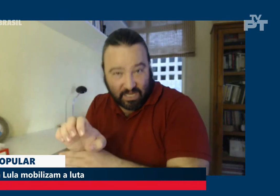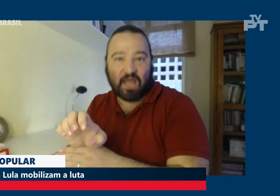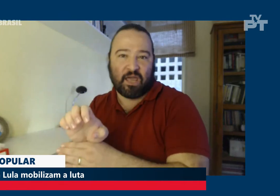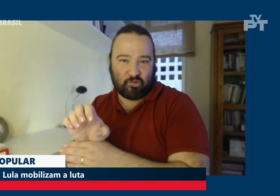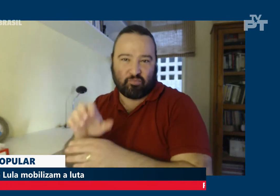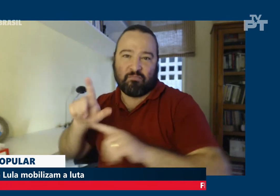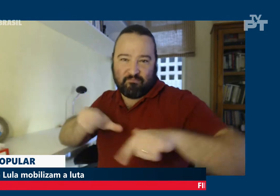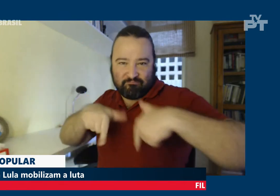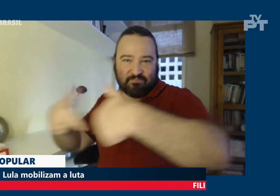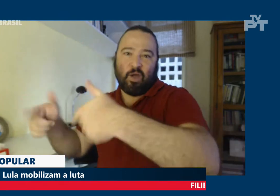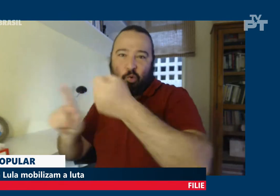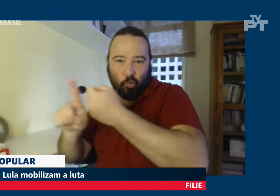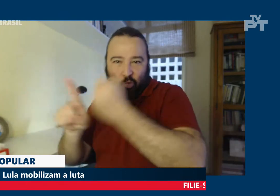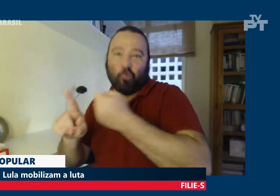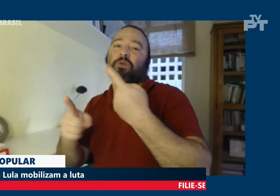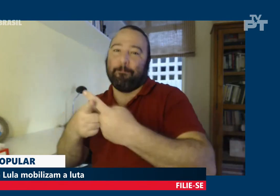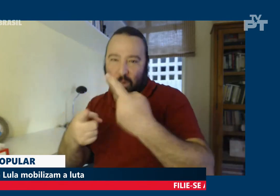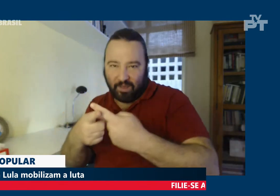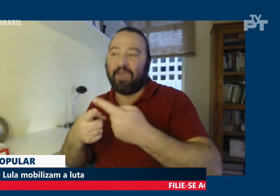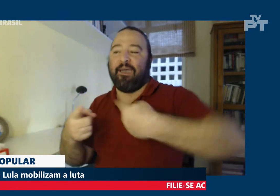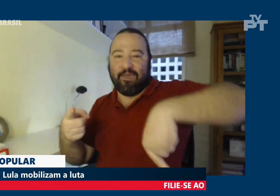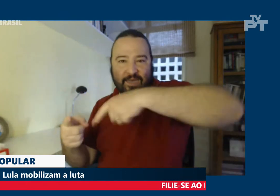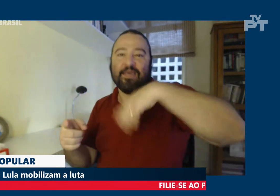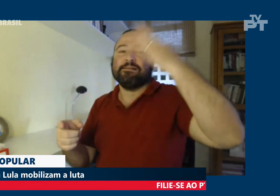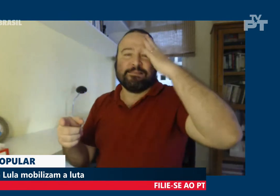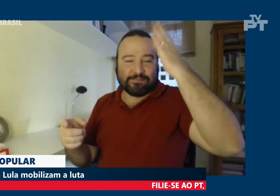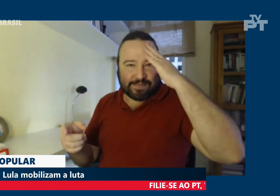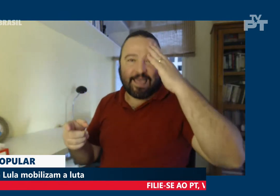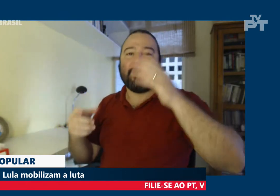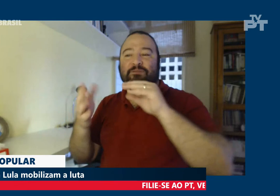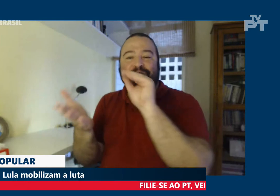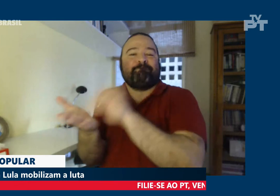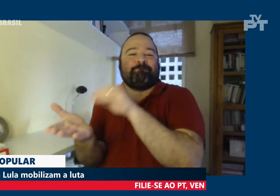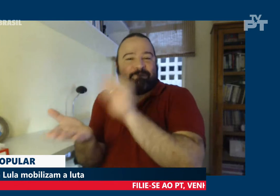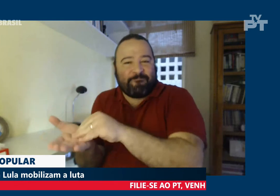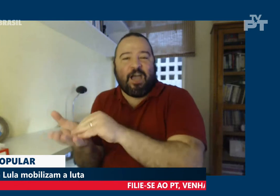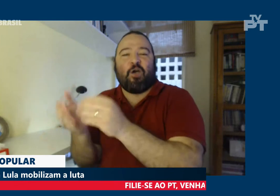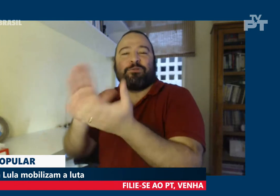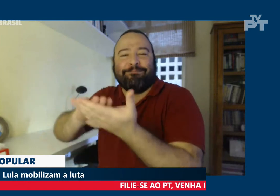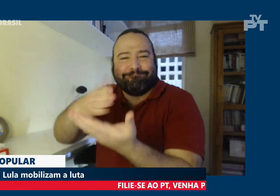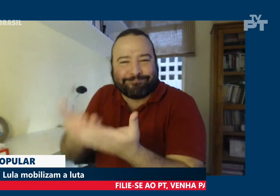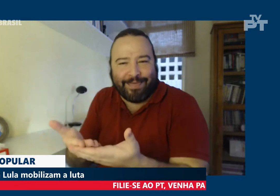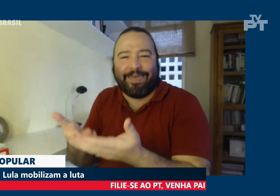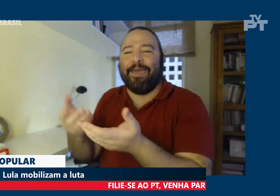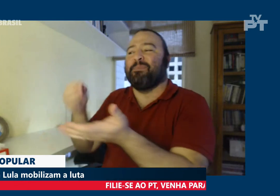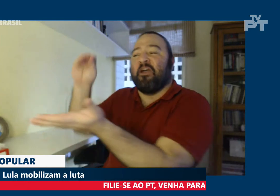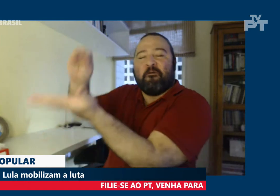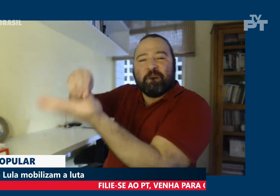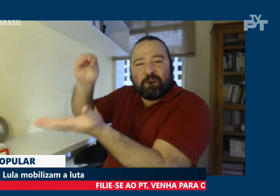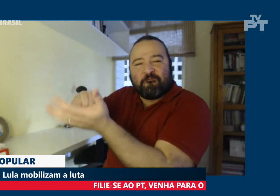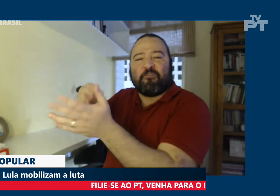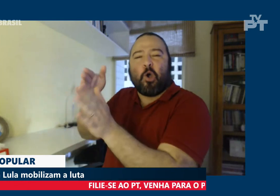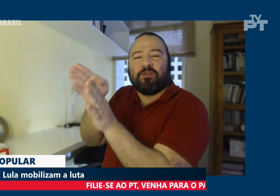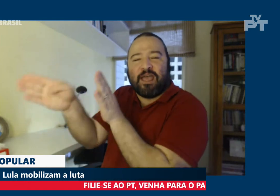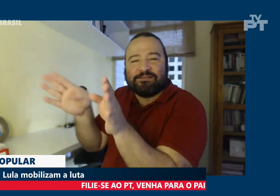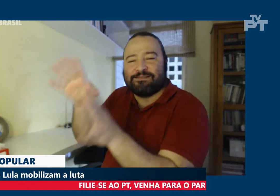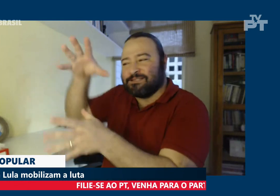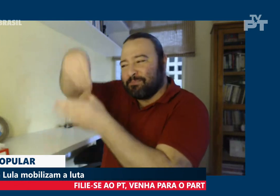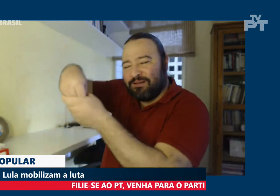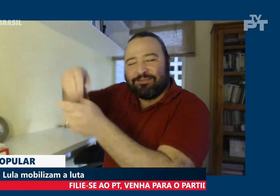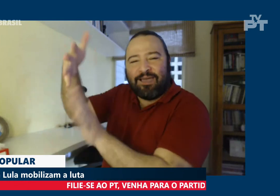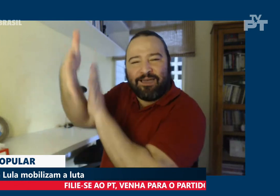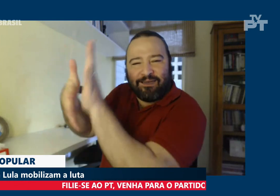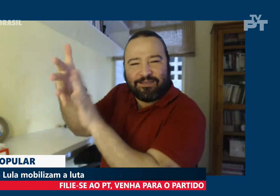instituições públicas. Então, dentro do meu estado, eu tenho isso como proposta de luta, porque é algo que